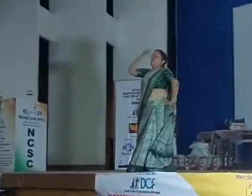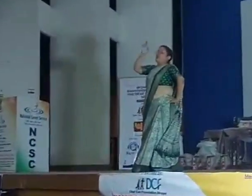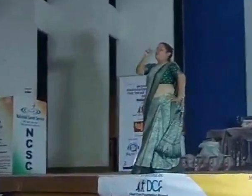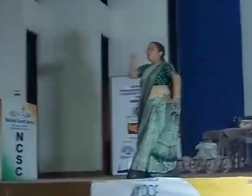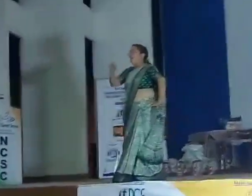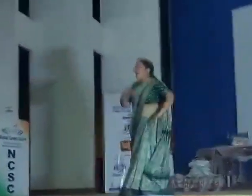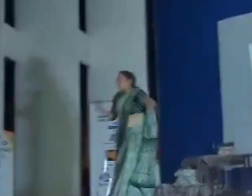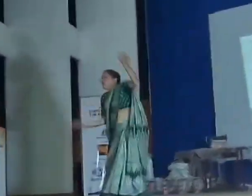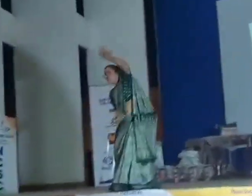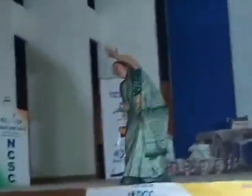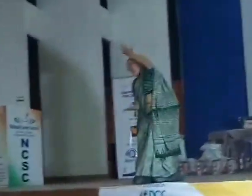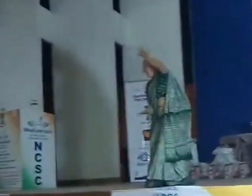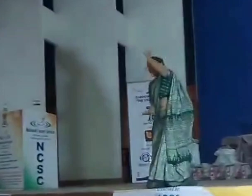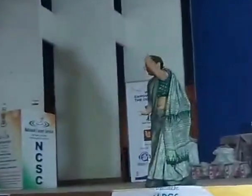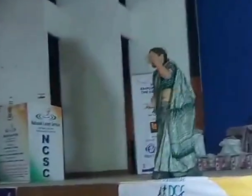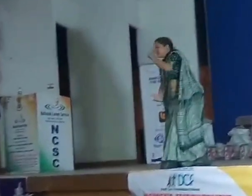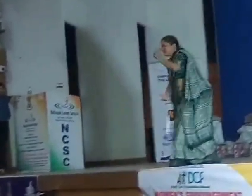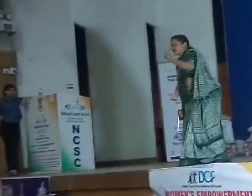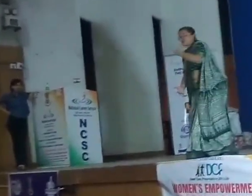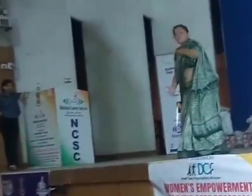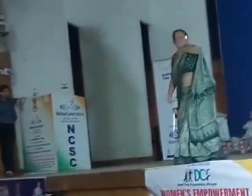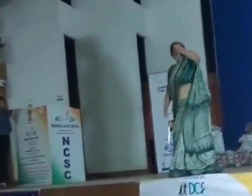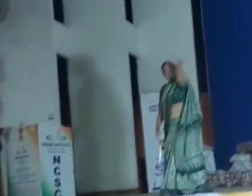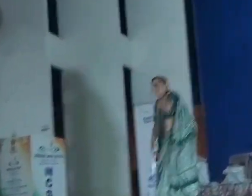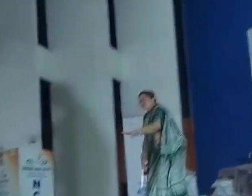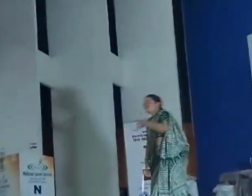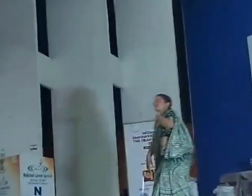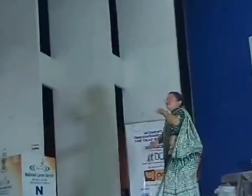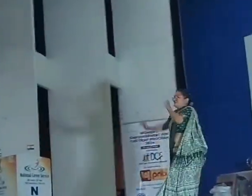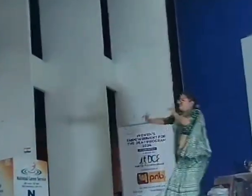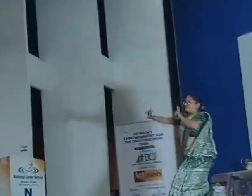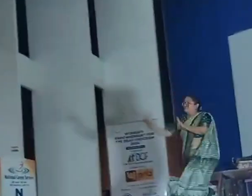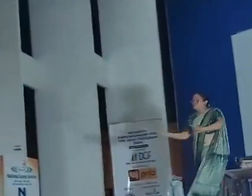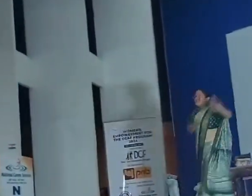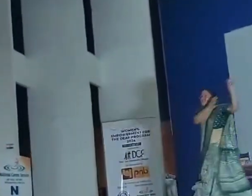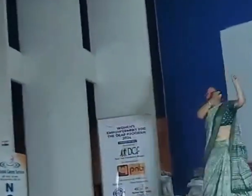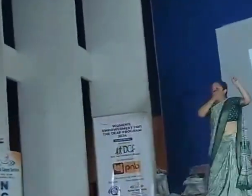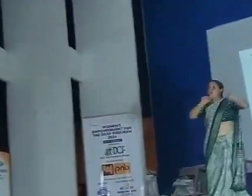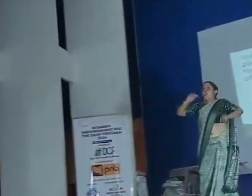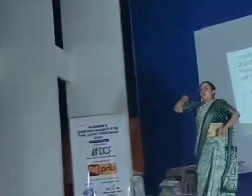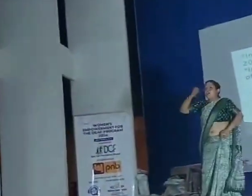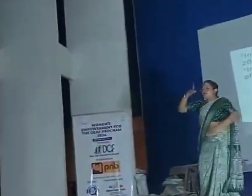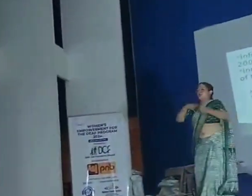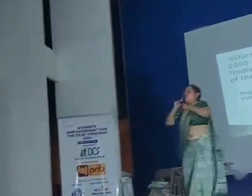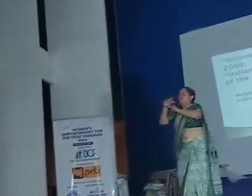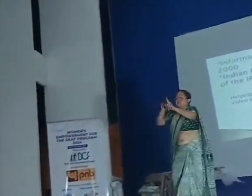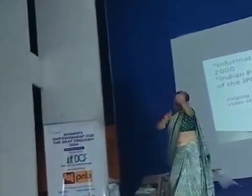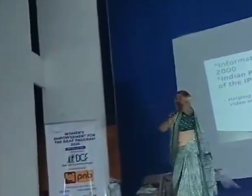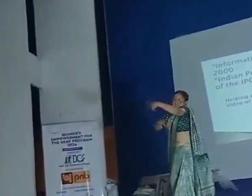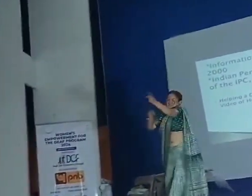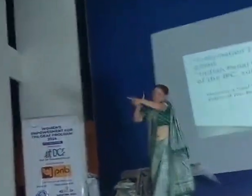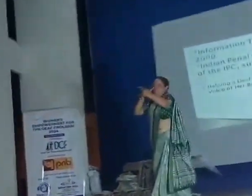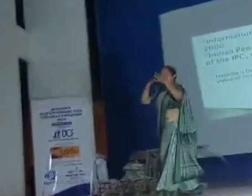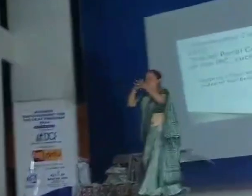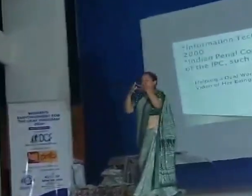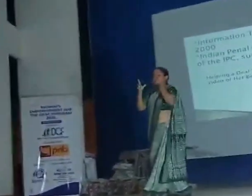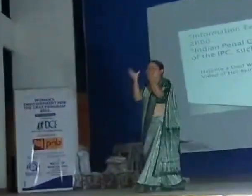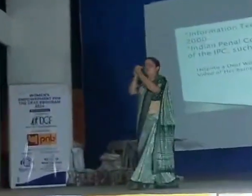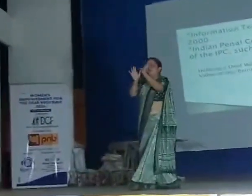होता, ऐसे नहीं होगा, कल सुबह 11 बजे आइएगा, उन्होंने ऐसे मतलब बोला। फिर हम वहाँ से निकल गए, वहाँ से जाने के बाद मैंने उज्जैन में मेरी वहाँ